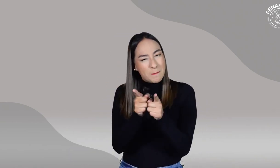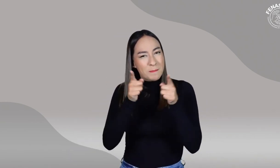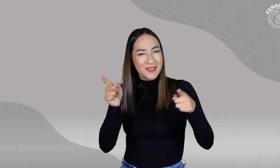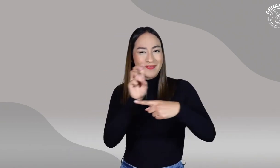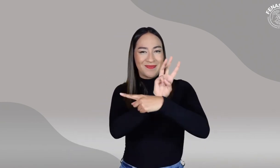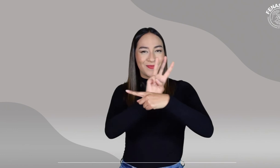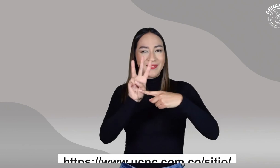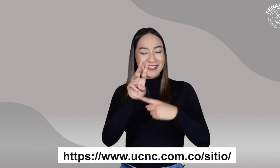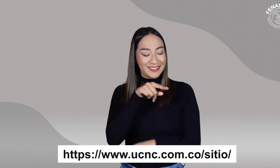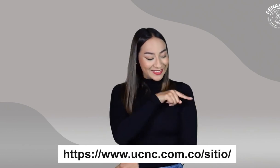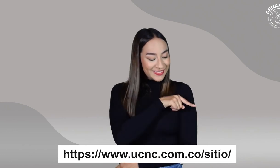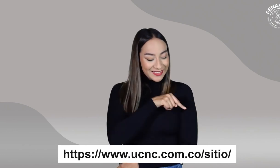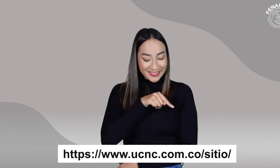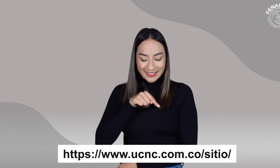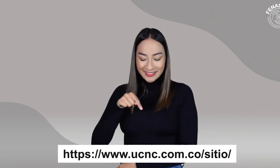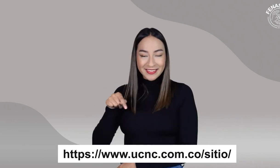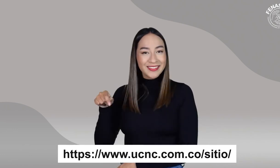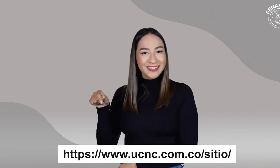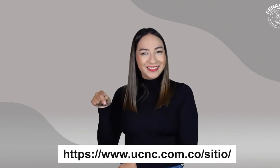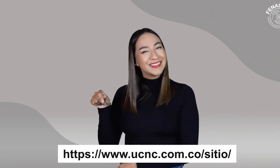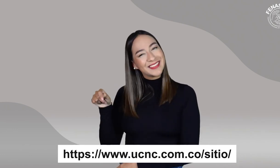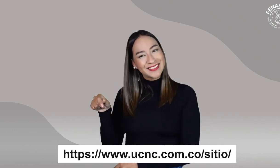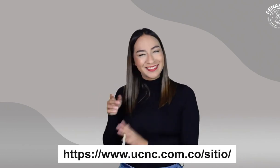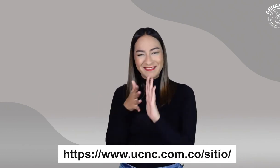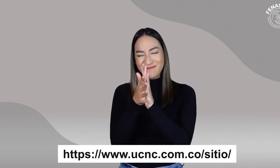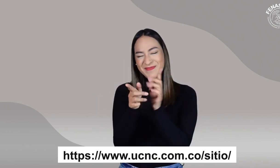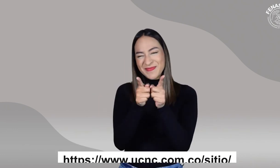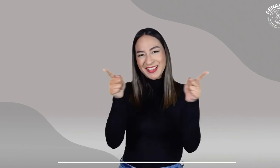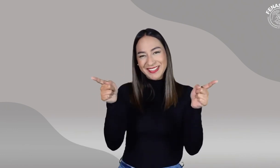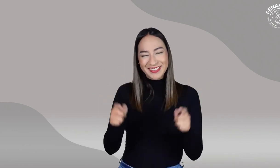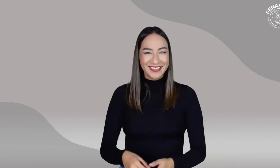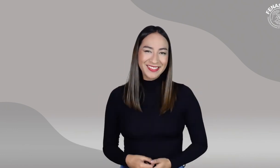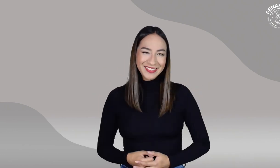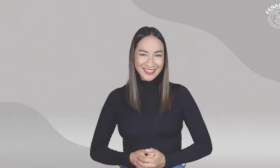www.ucnc.com.co.